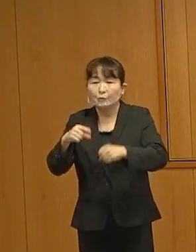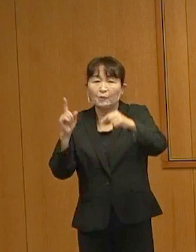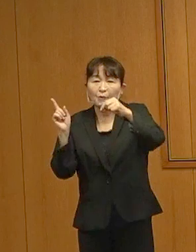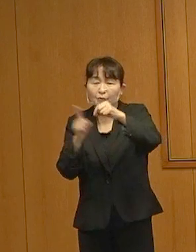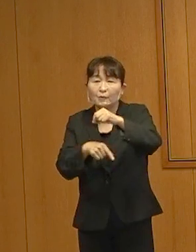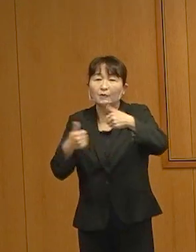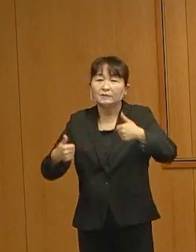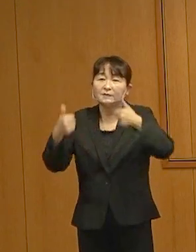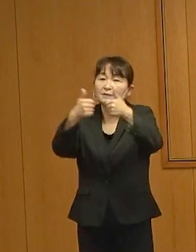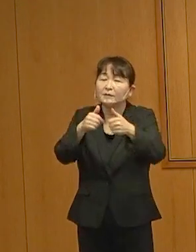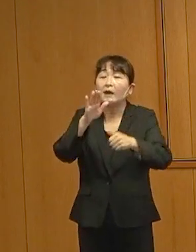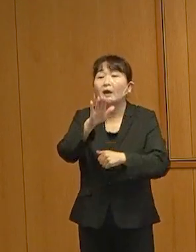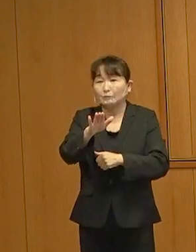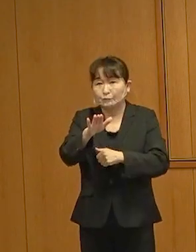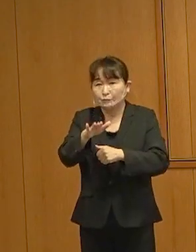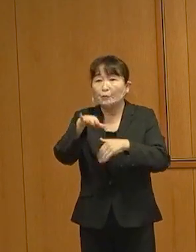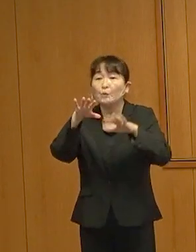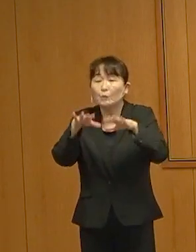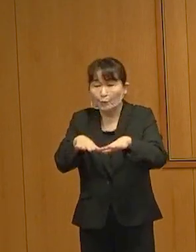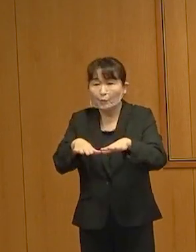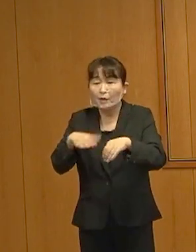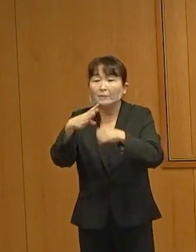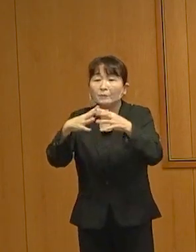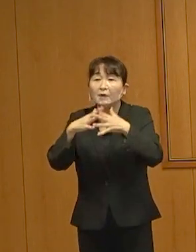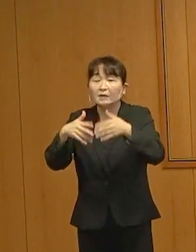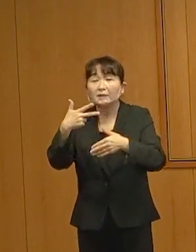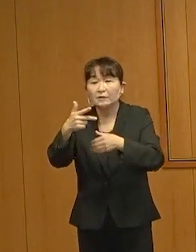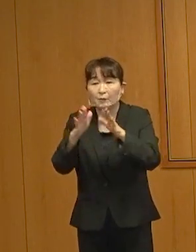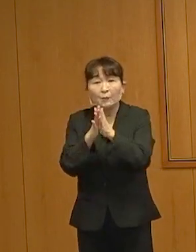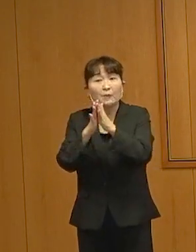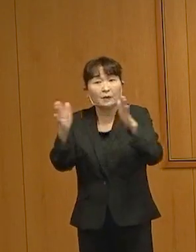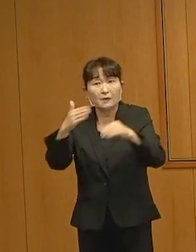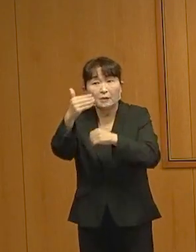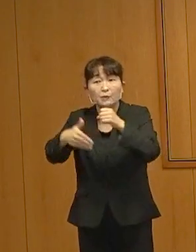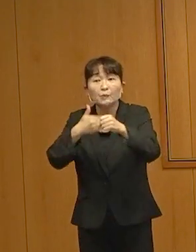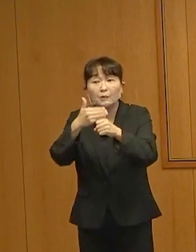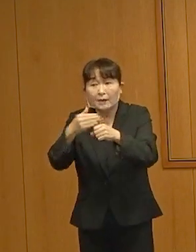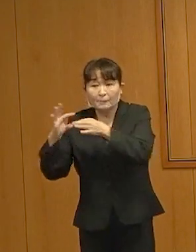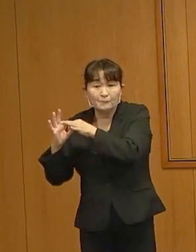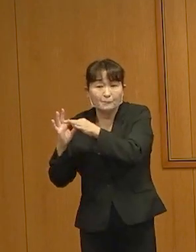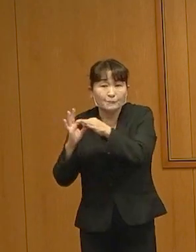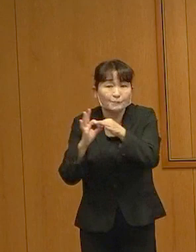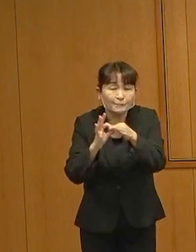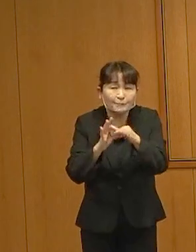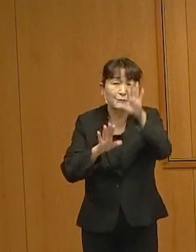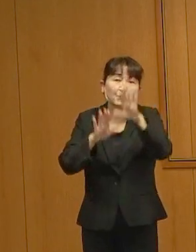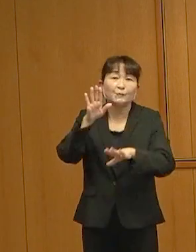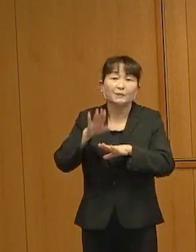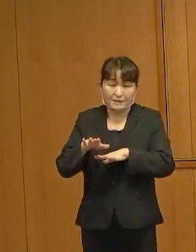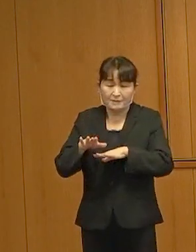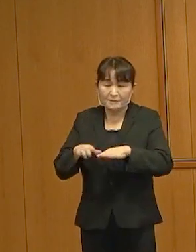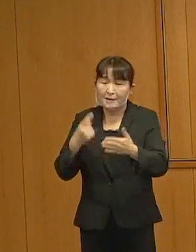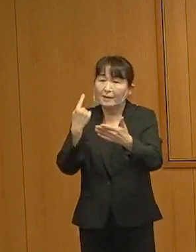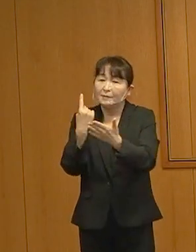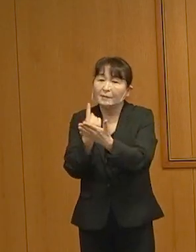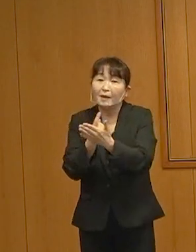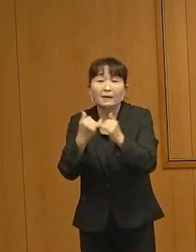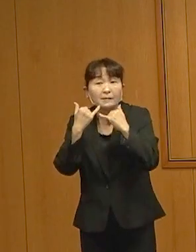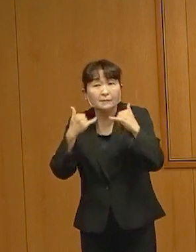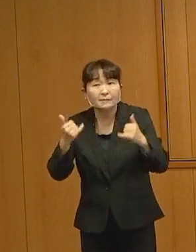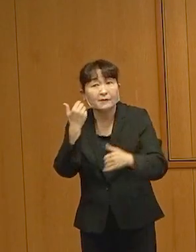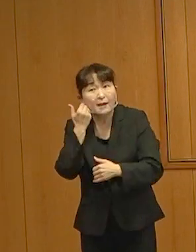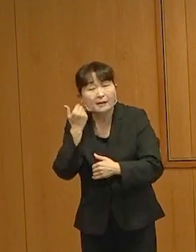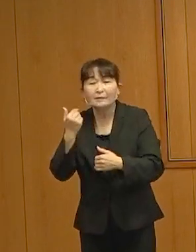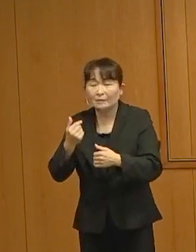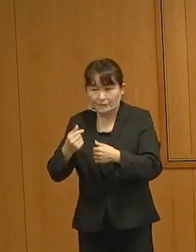催につきましては9年連続となりまして、対戦カードにつきましては千葉ロッテマリーンズ